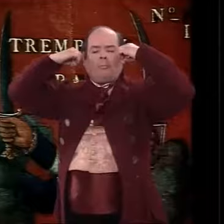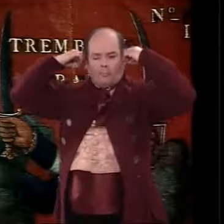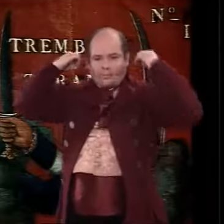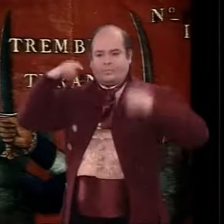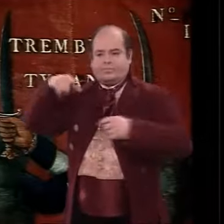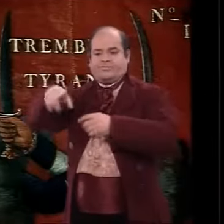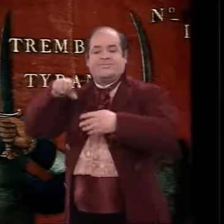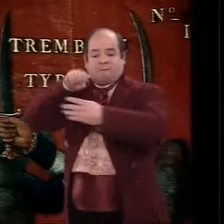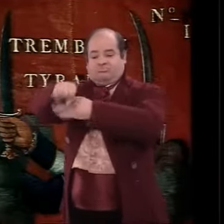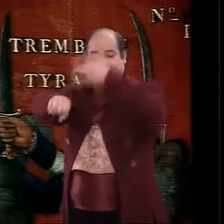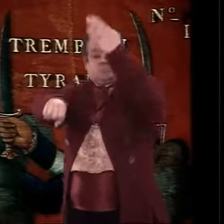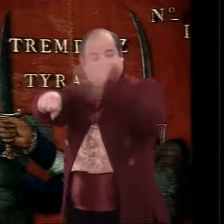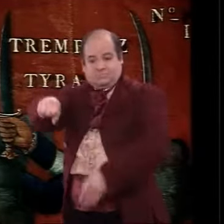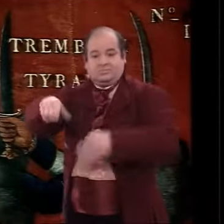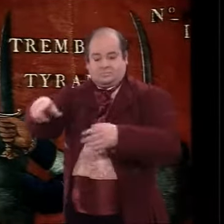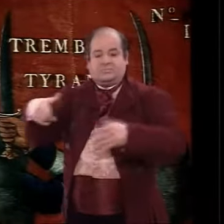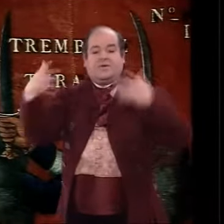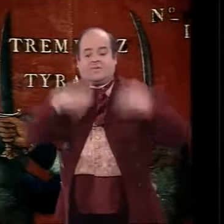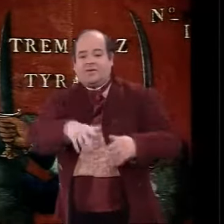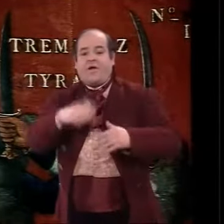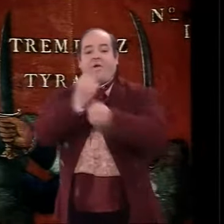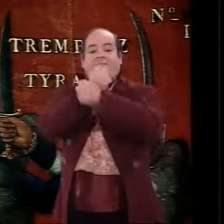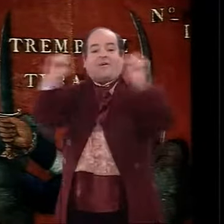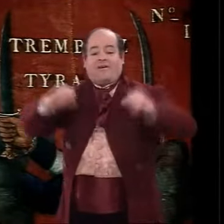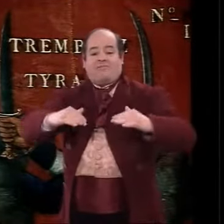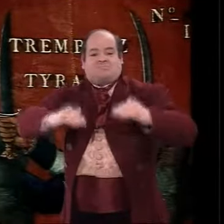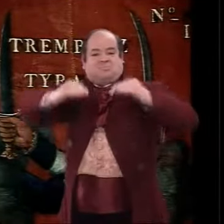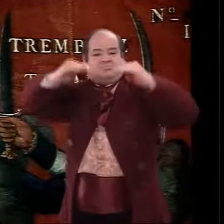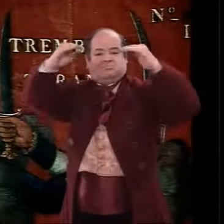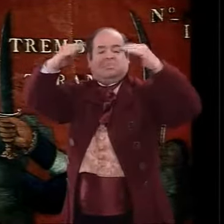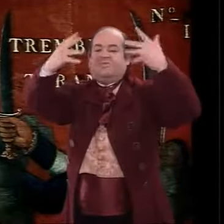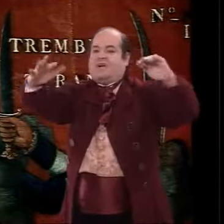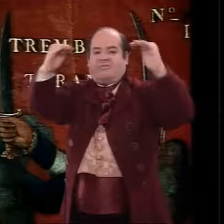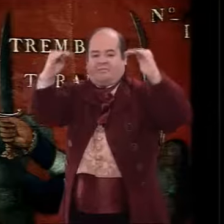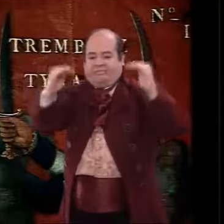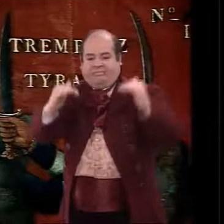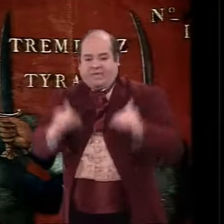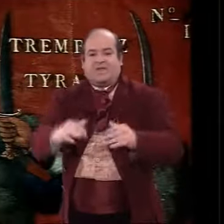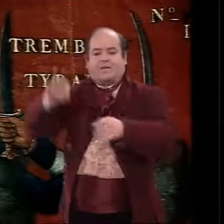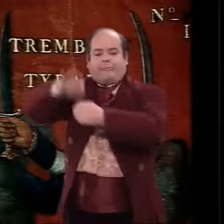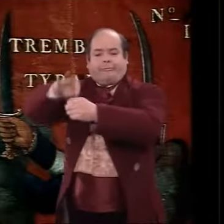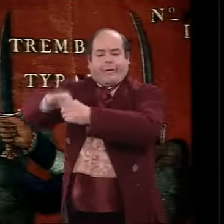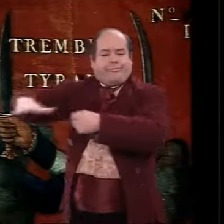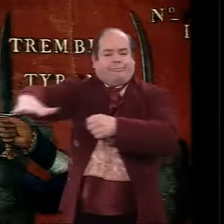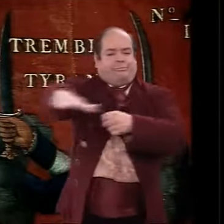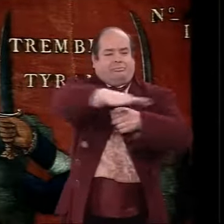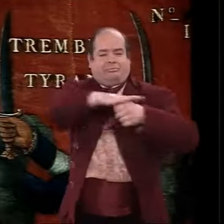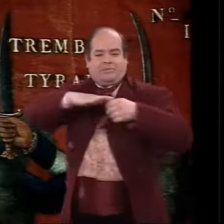Après la mort de Robespierre, nous vécûmes une régression, un retour en arrière. Le suffrage universel fut